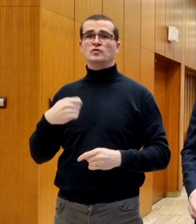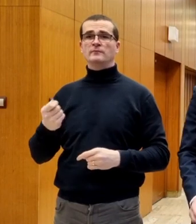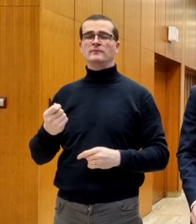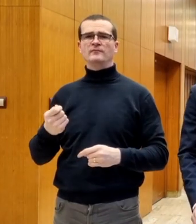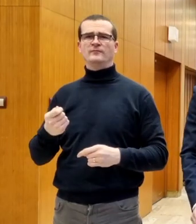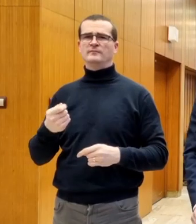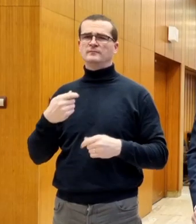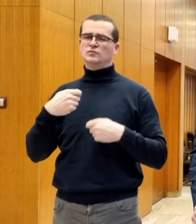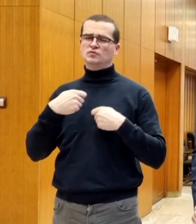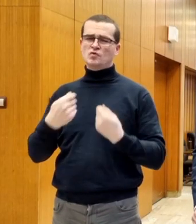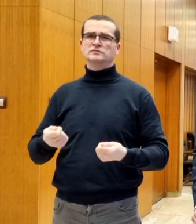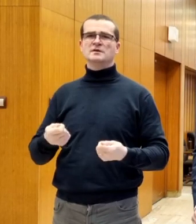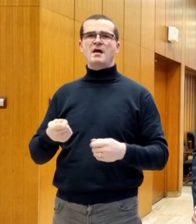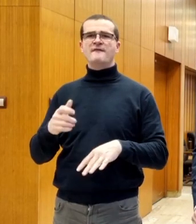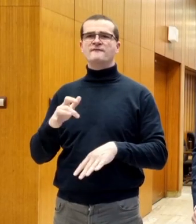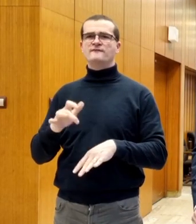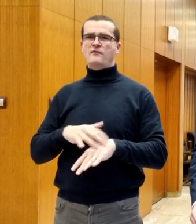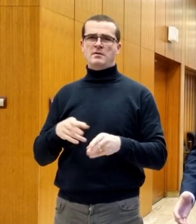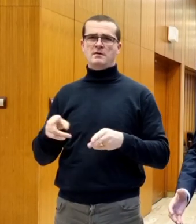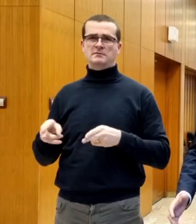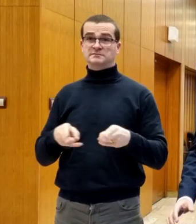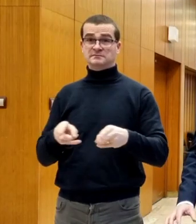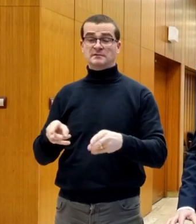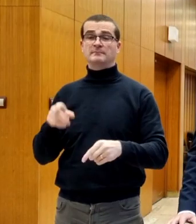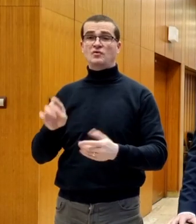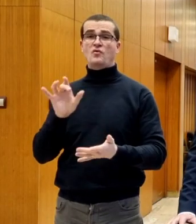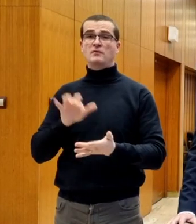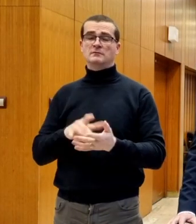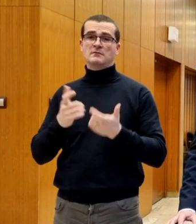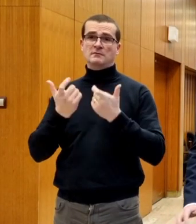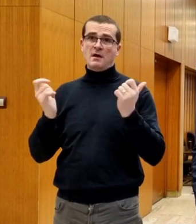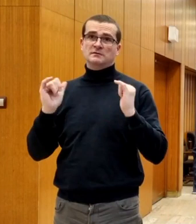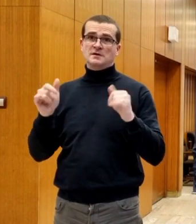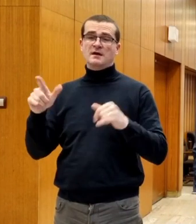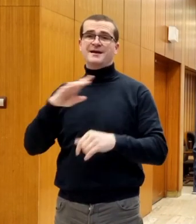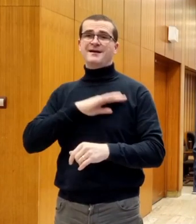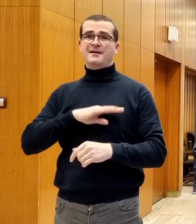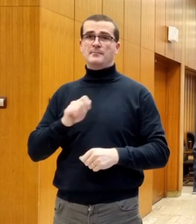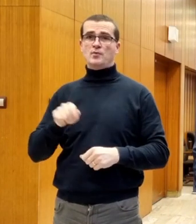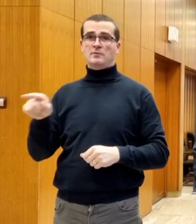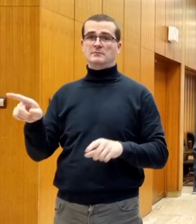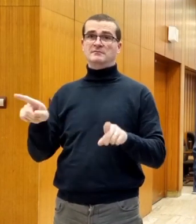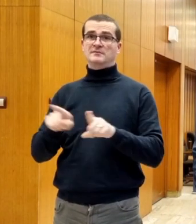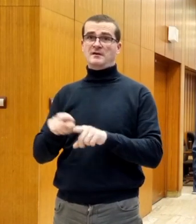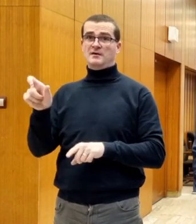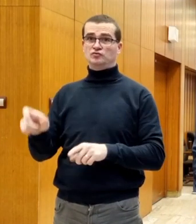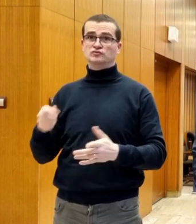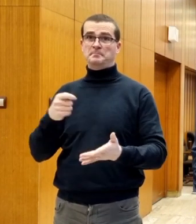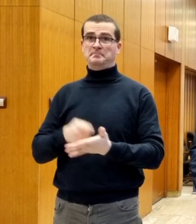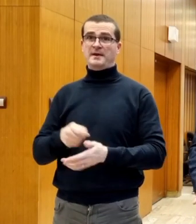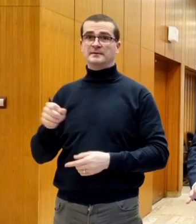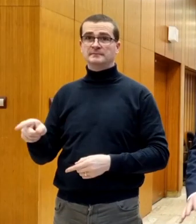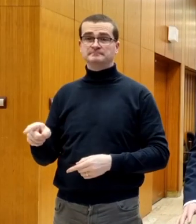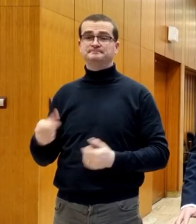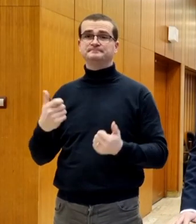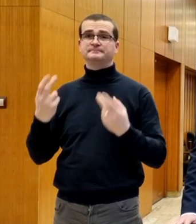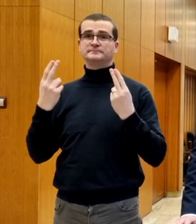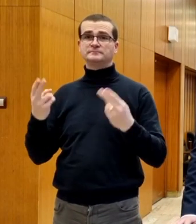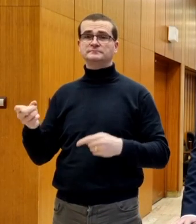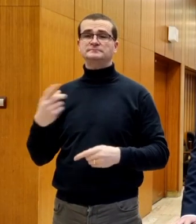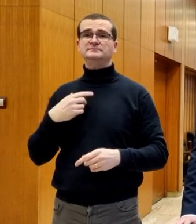voľnú cestu. A toto sa týka samozrejme aj generálneho prokurátora. A je dôležité, aby